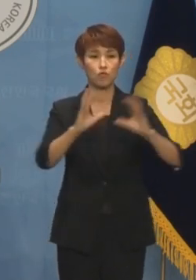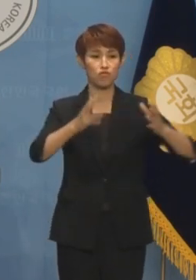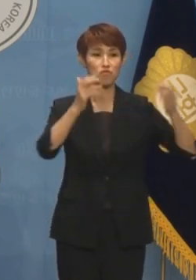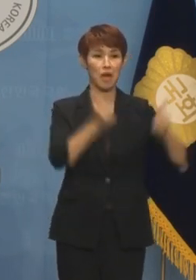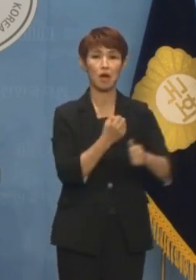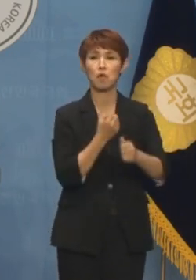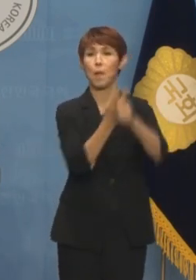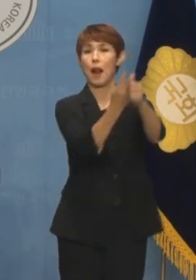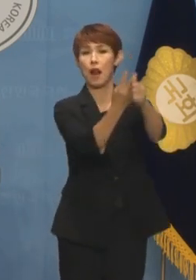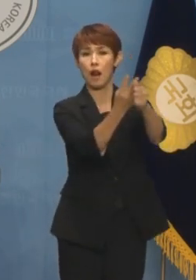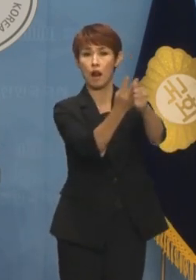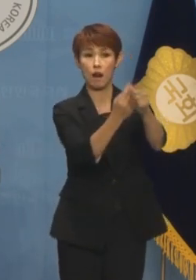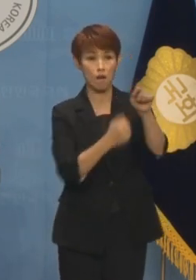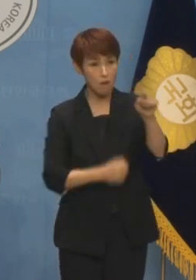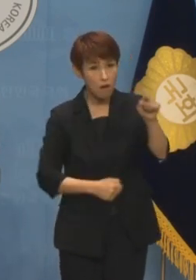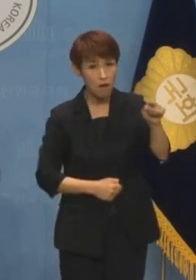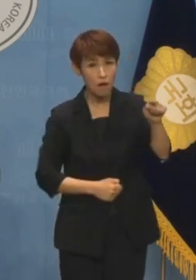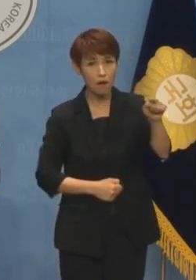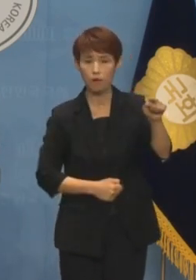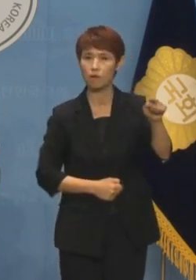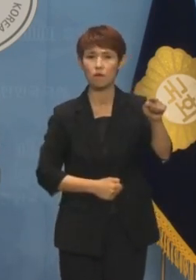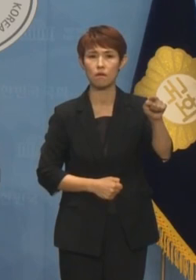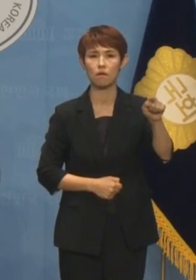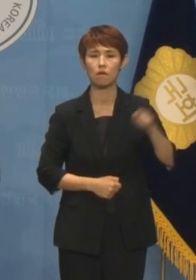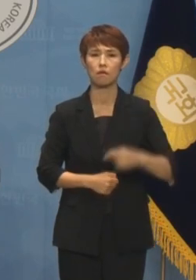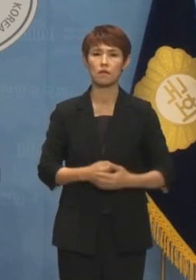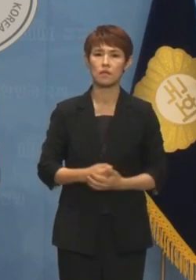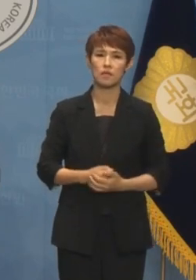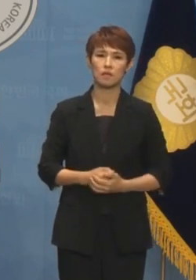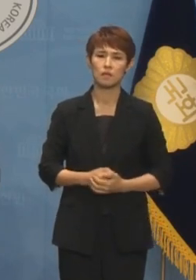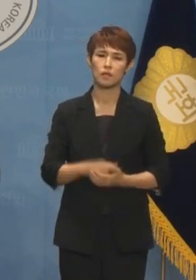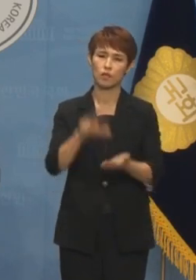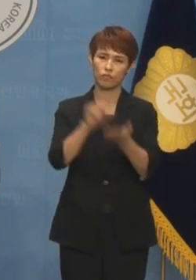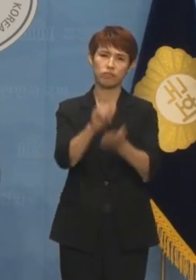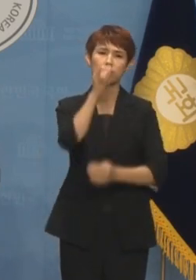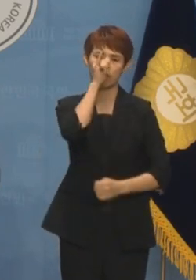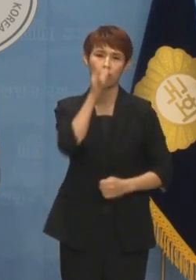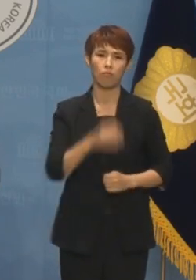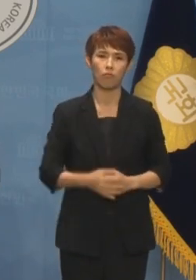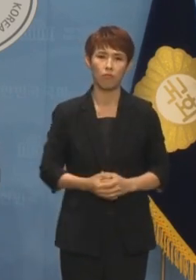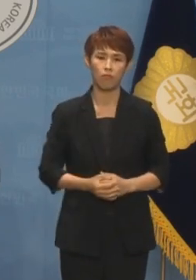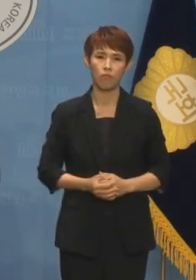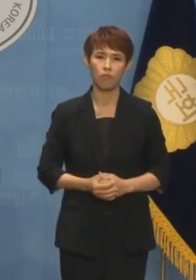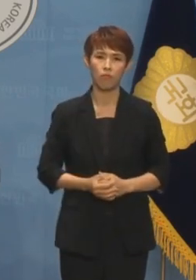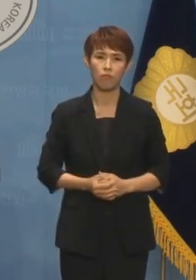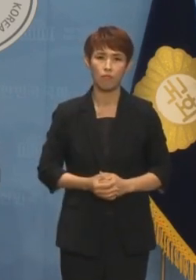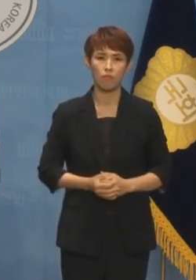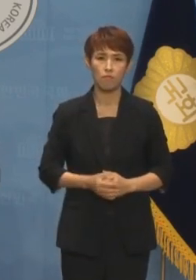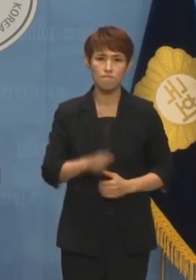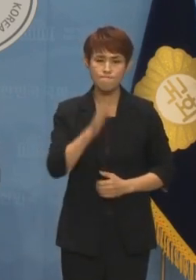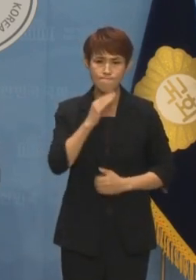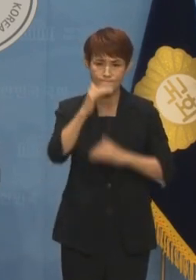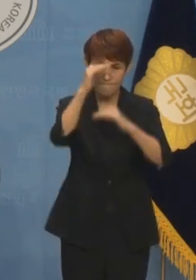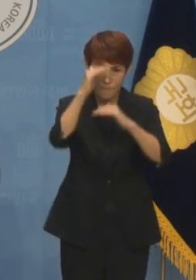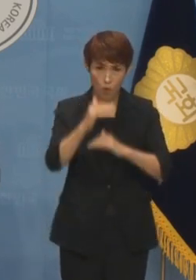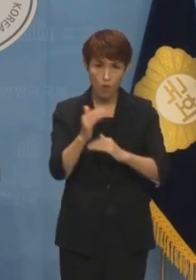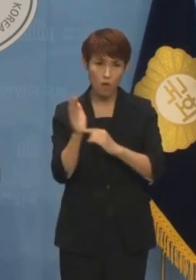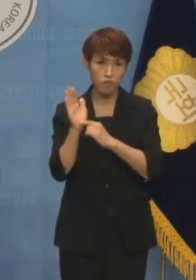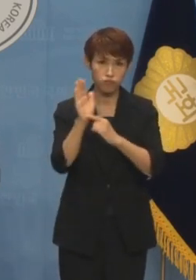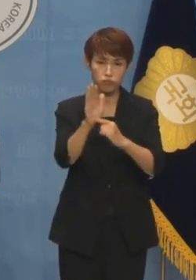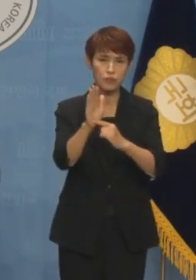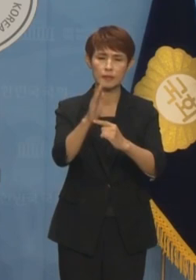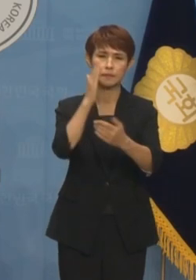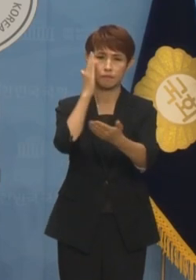고발을 강행하는 것은 무죄 추정의 원칙을 어기는 것이고 피사실 공포 금지